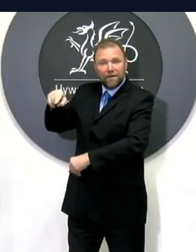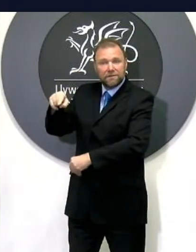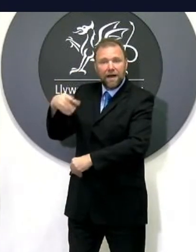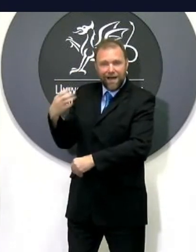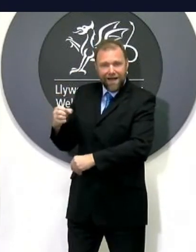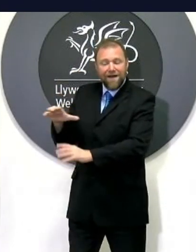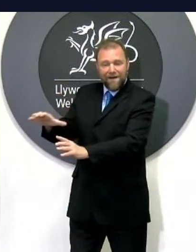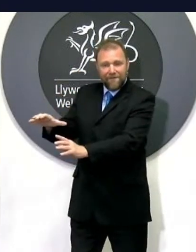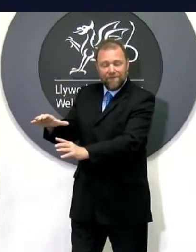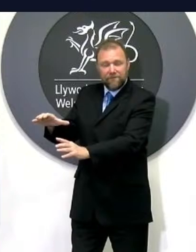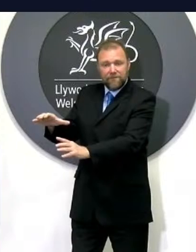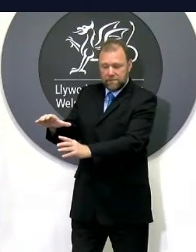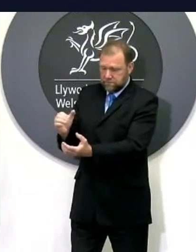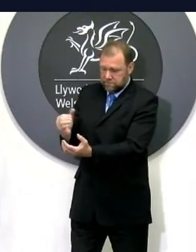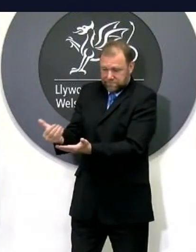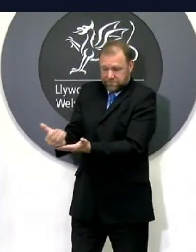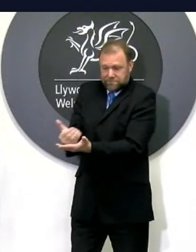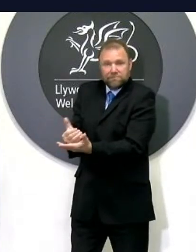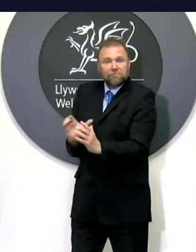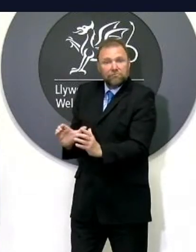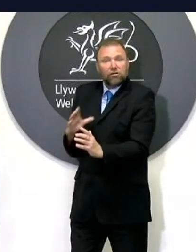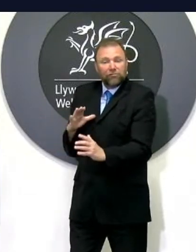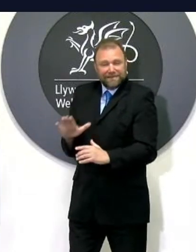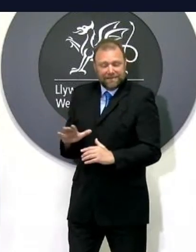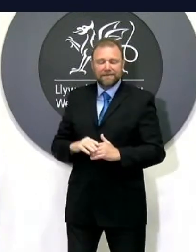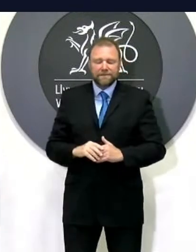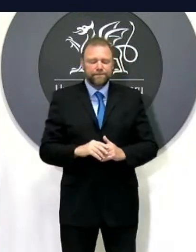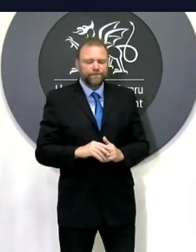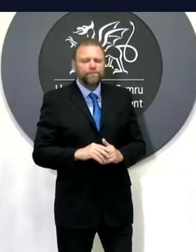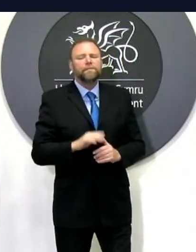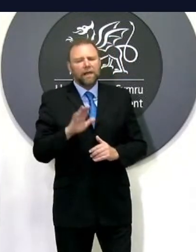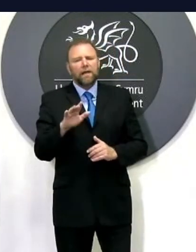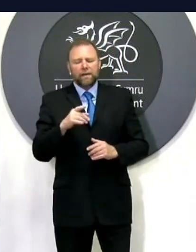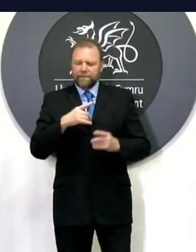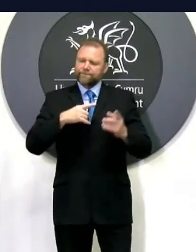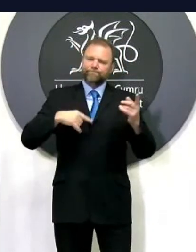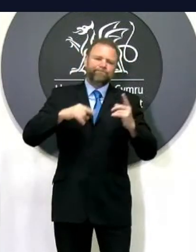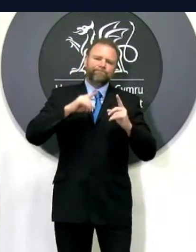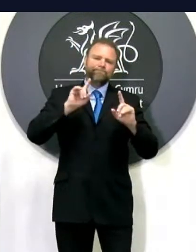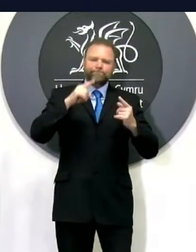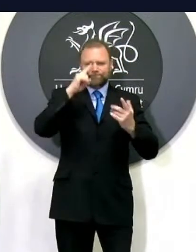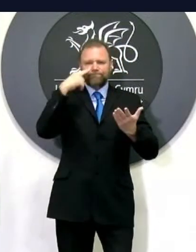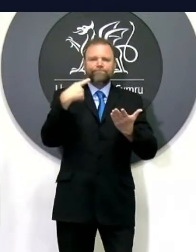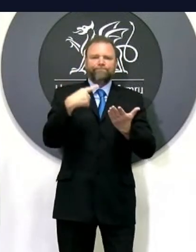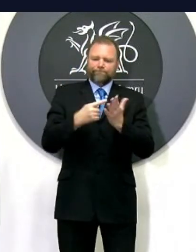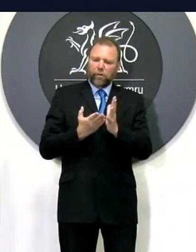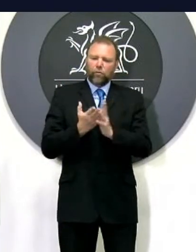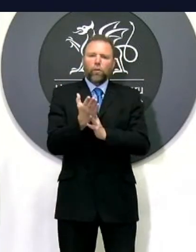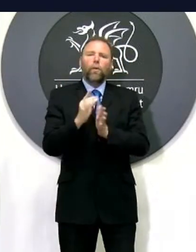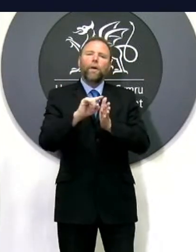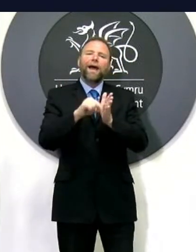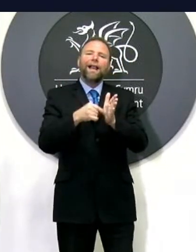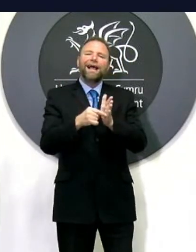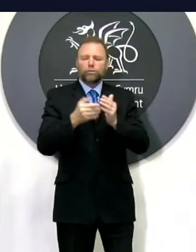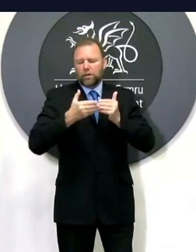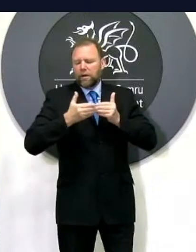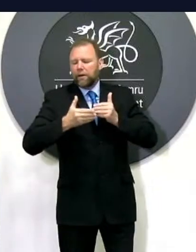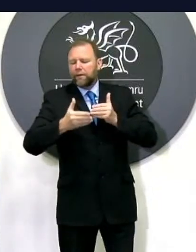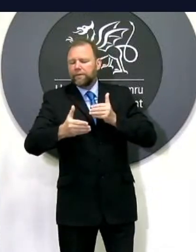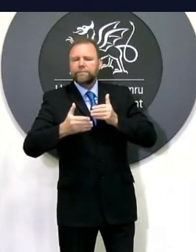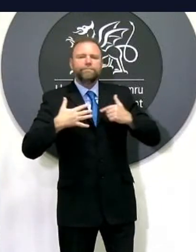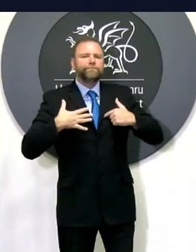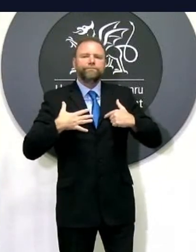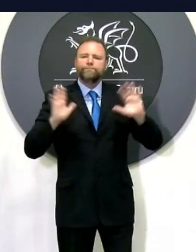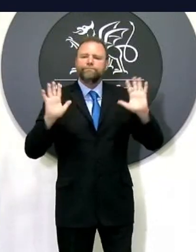flwyddyn ariannol nesaf. Now, achos mae etholiadau ni ar y chweched o fai, dydy arioliadau ddim